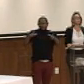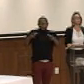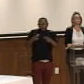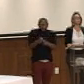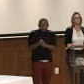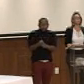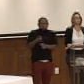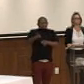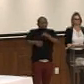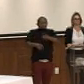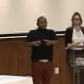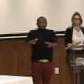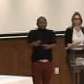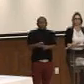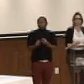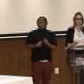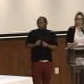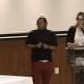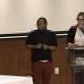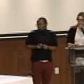evasão?